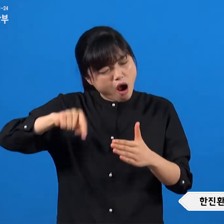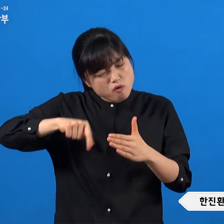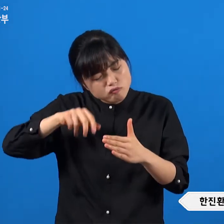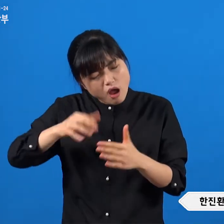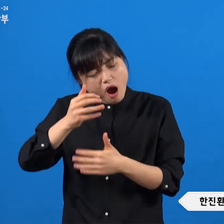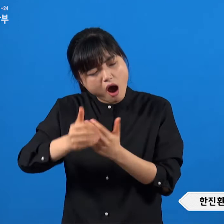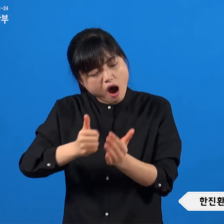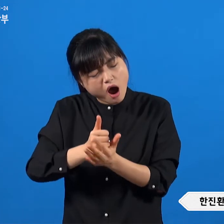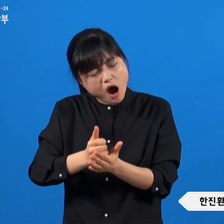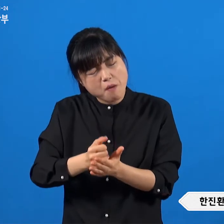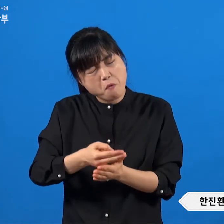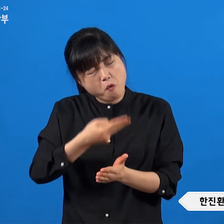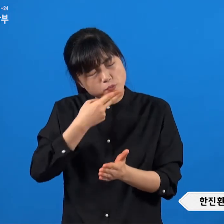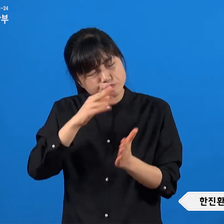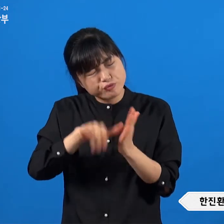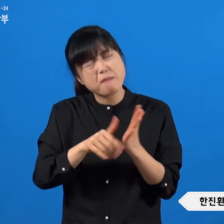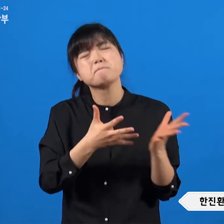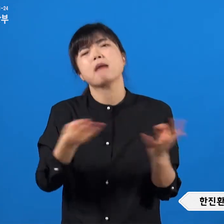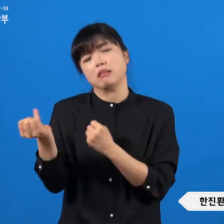하나님이 없을 때가 많습니다.